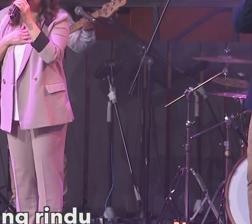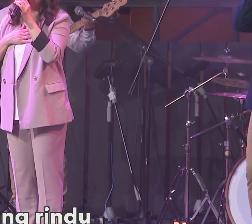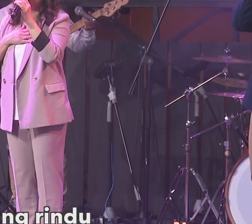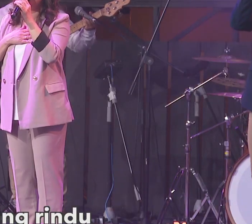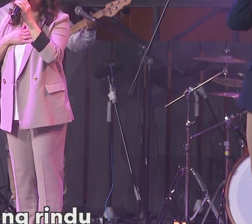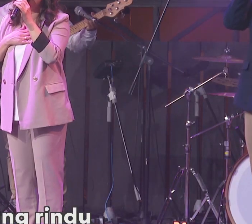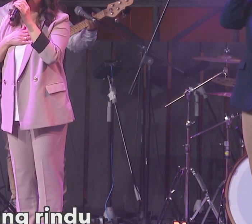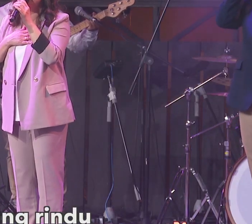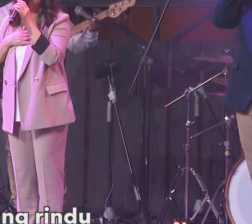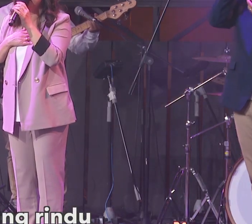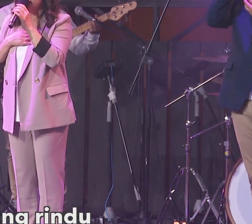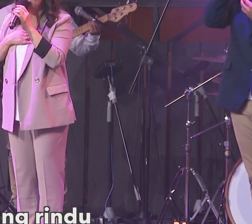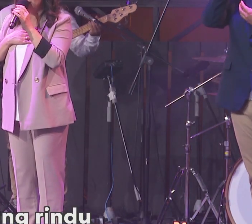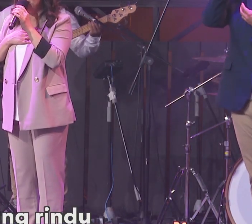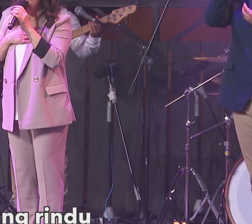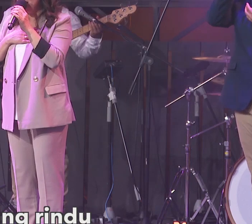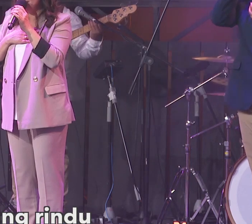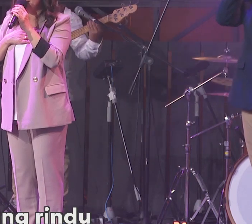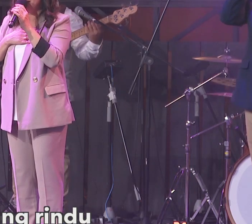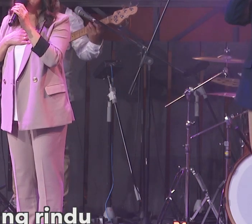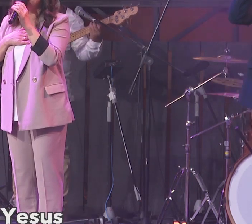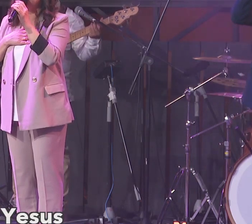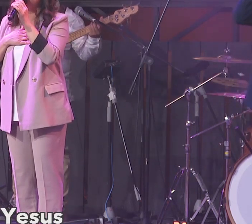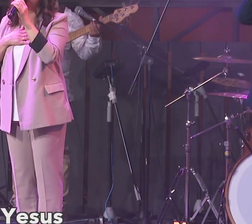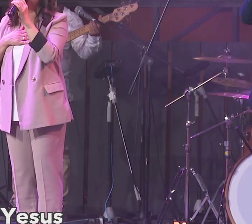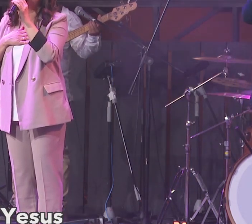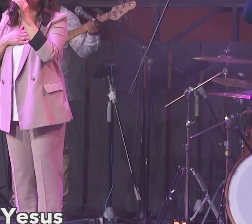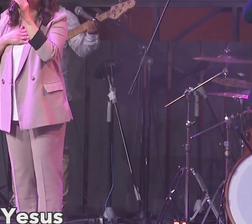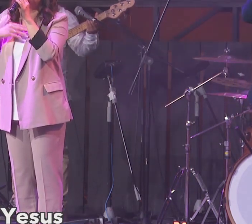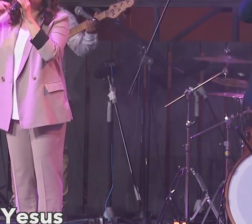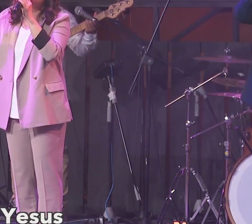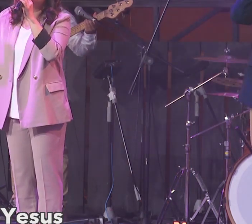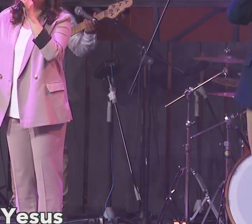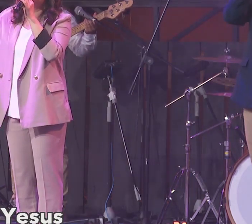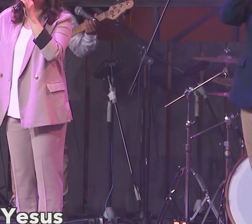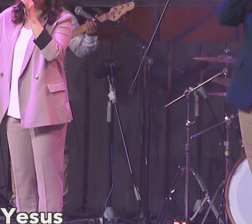penuhi hati kami yang rindu